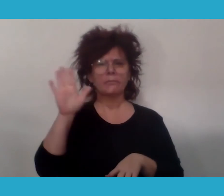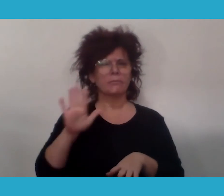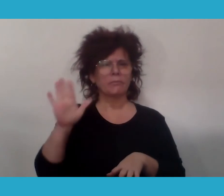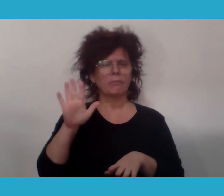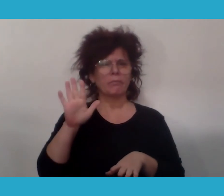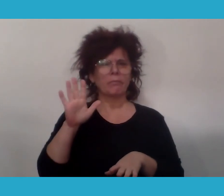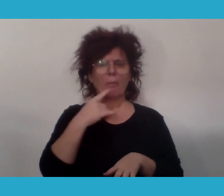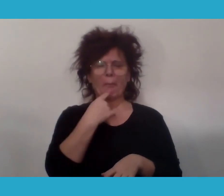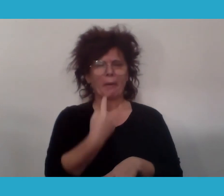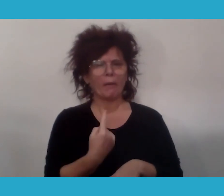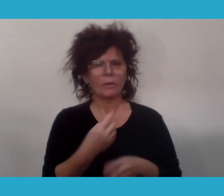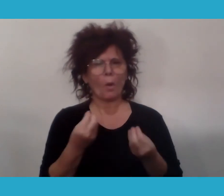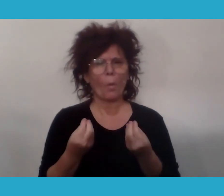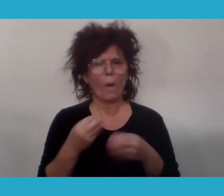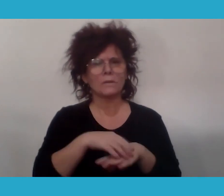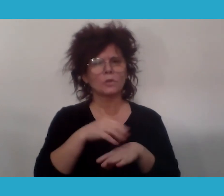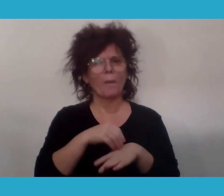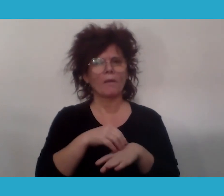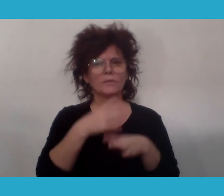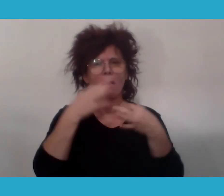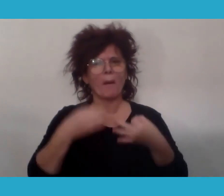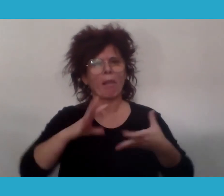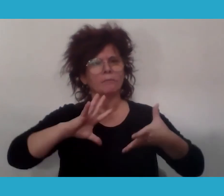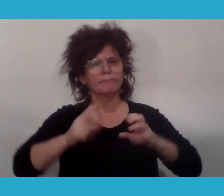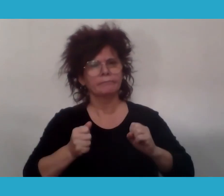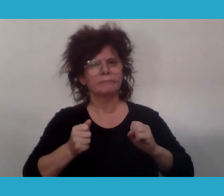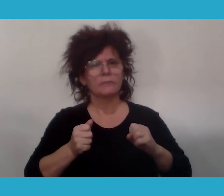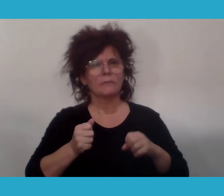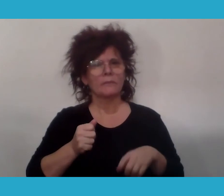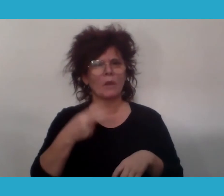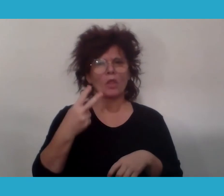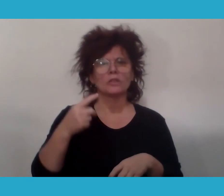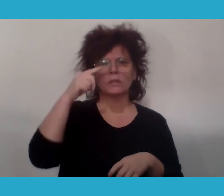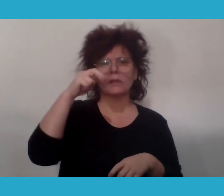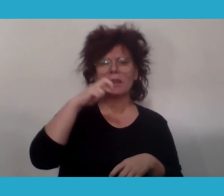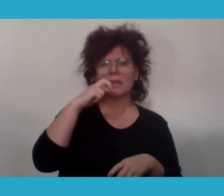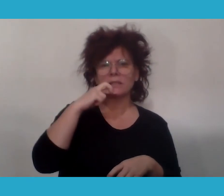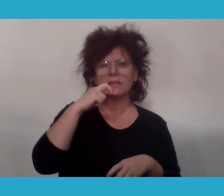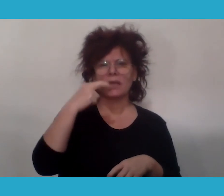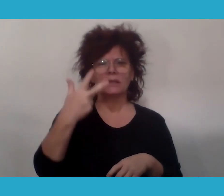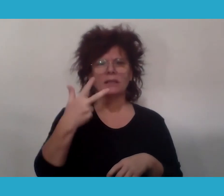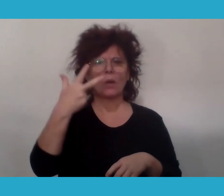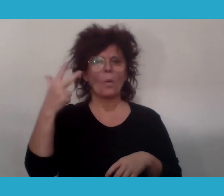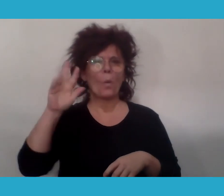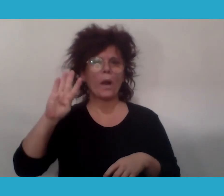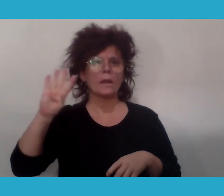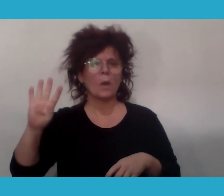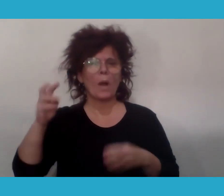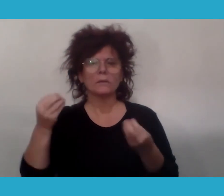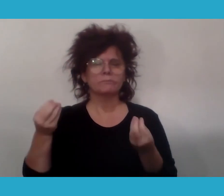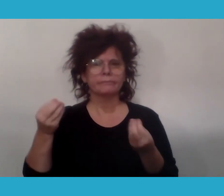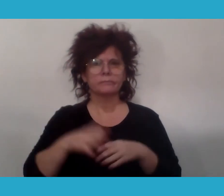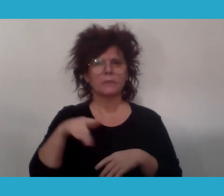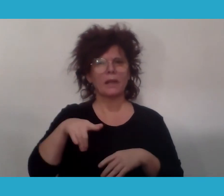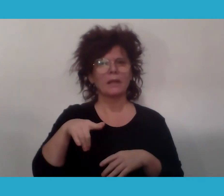lleva a la siguiente pregunta. ¿Cuál es la superficie afectada por esta vía? ¿217, 344 o 500 hectáreas? Esto